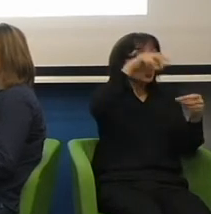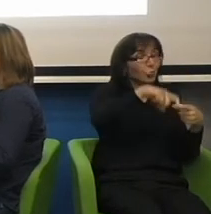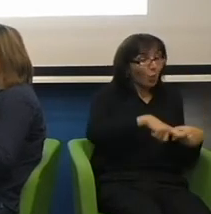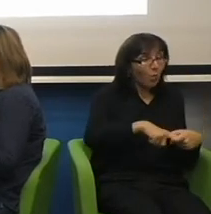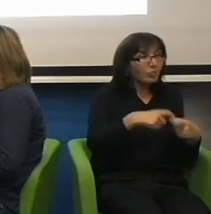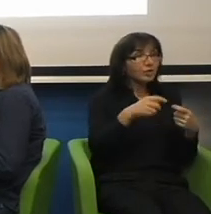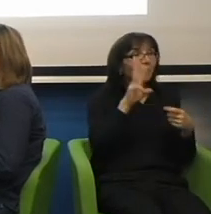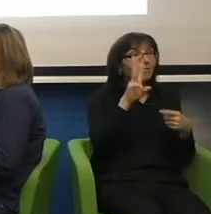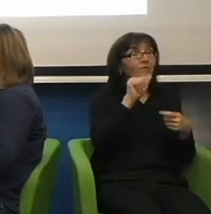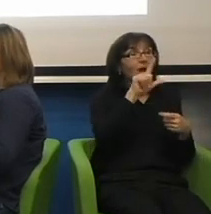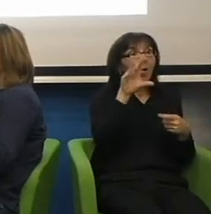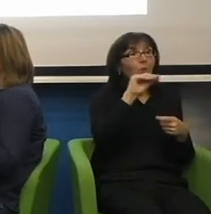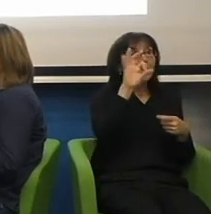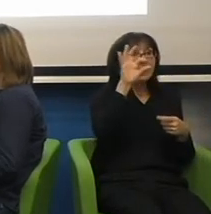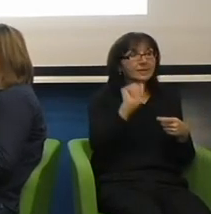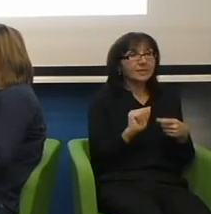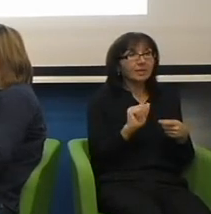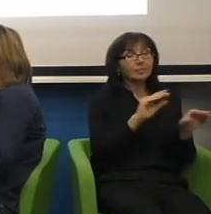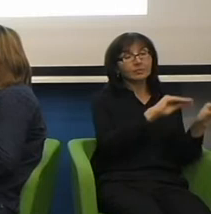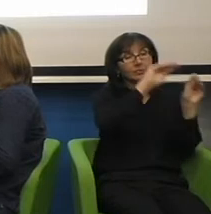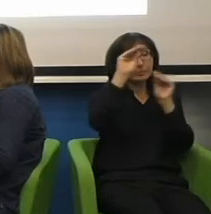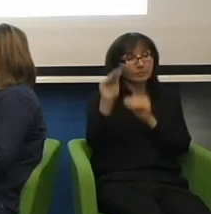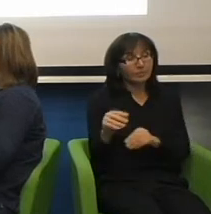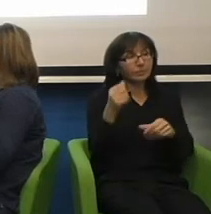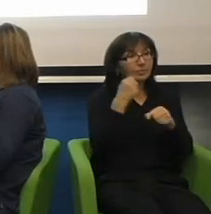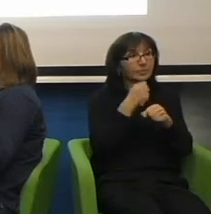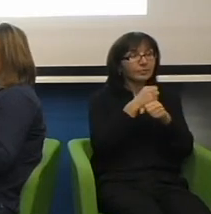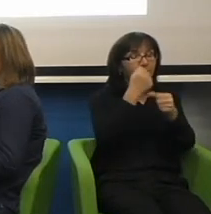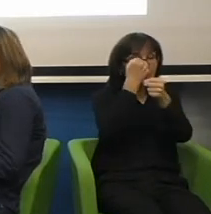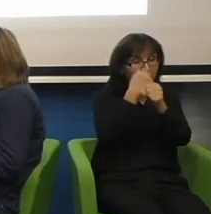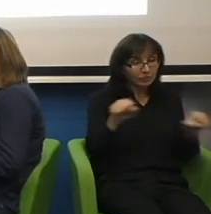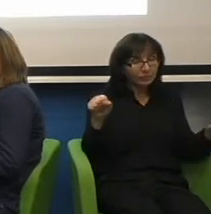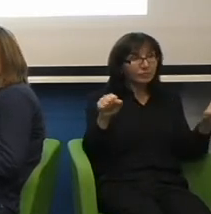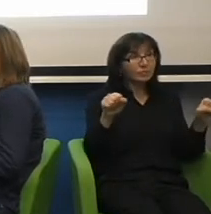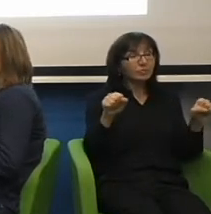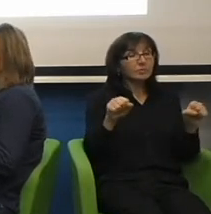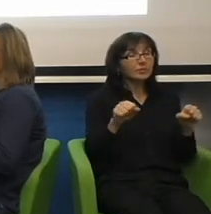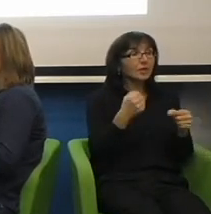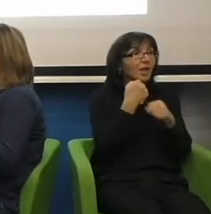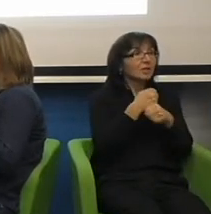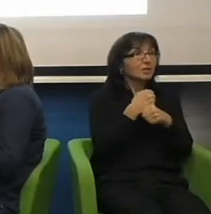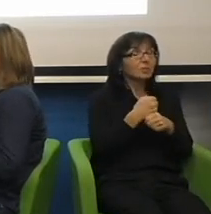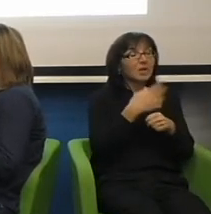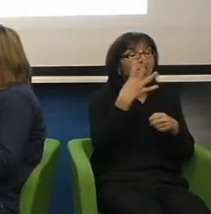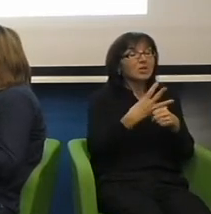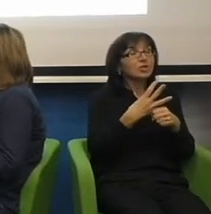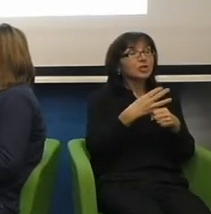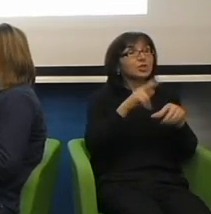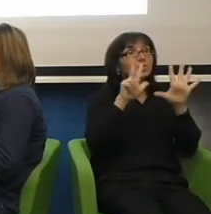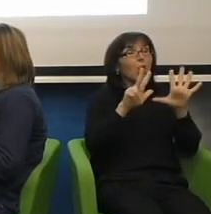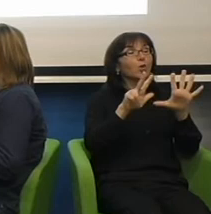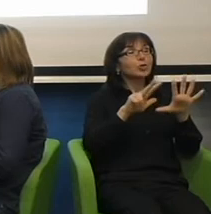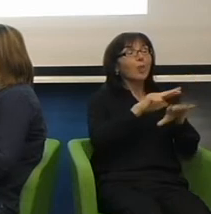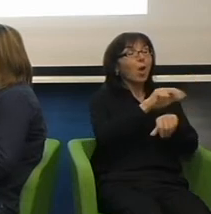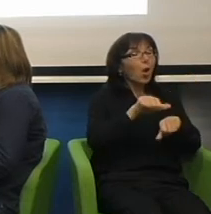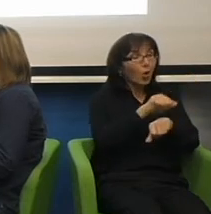ze sobą szykany w pracy, przenosiny, zwolnienia, zatrzymania na 48 godzin, przeszukania, rewizje